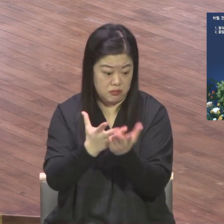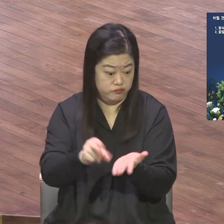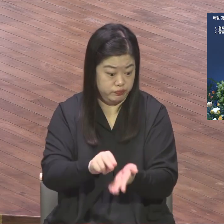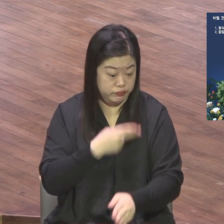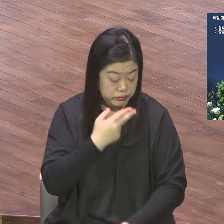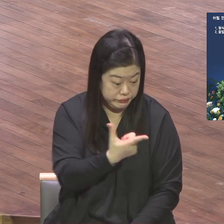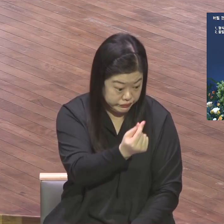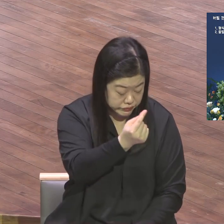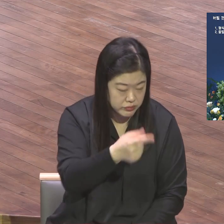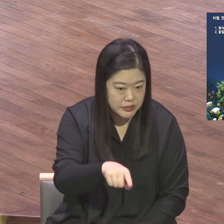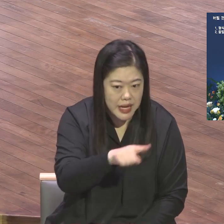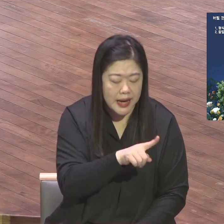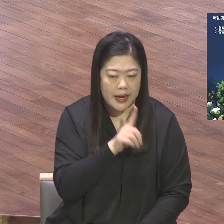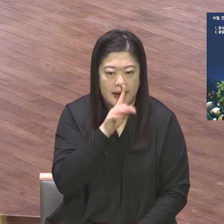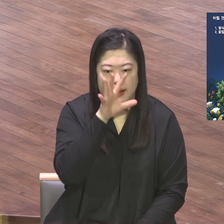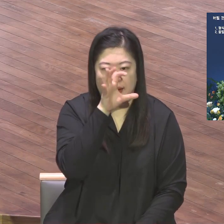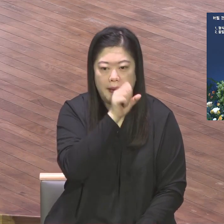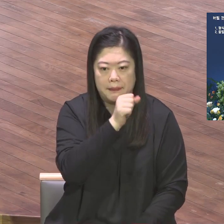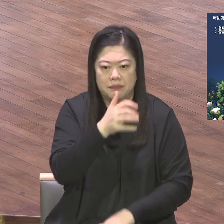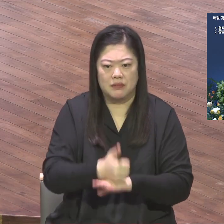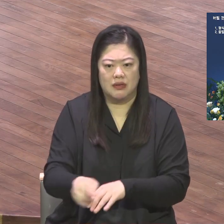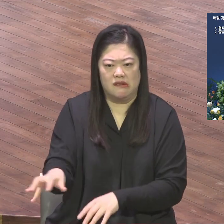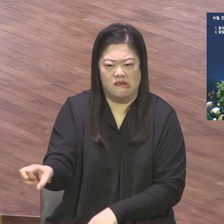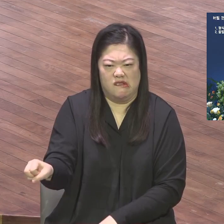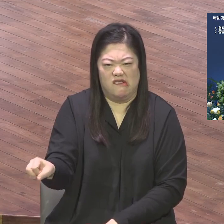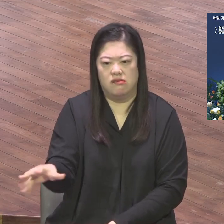동시에 손 마른 자를 치유해주었습니다.